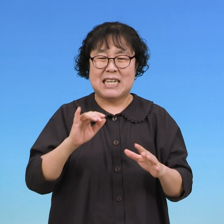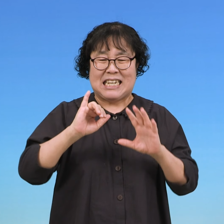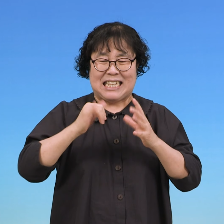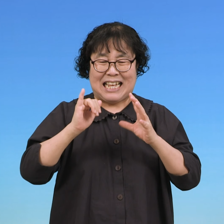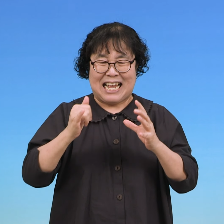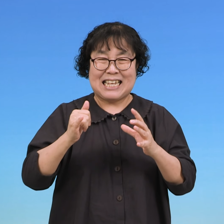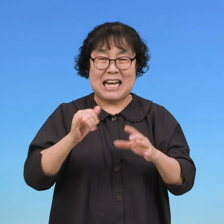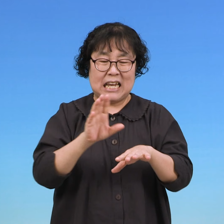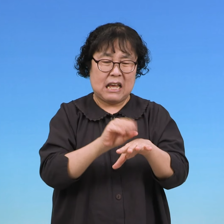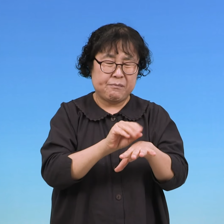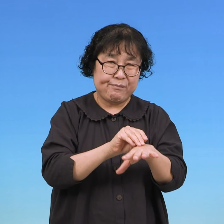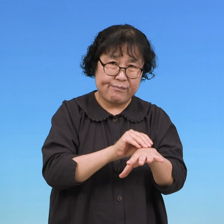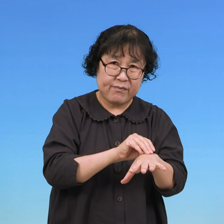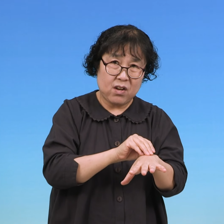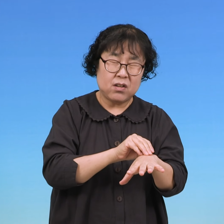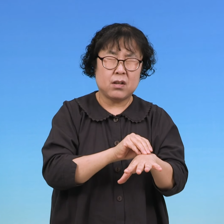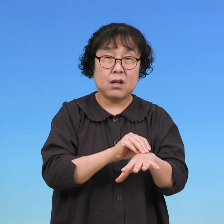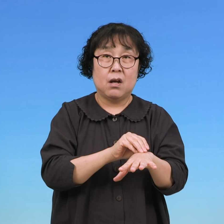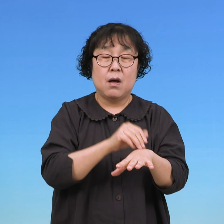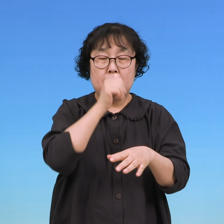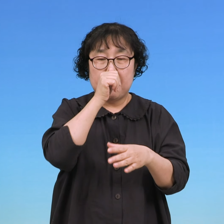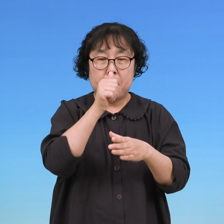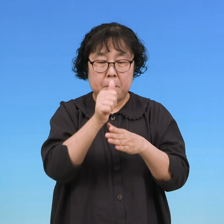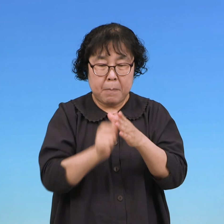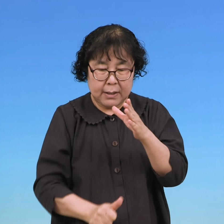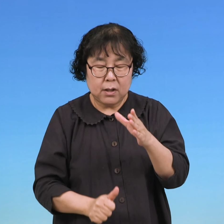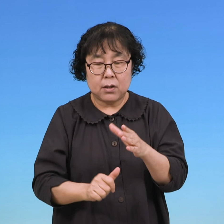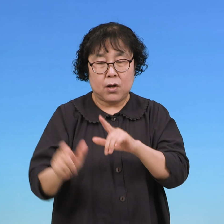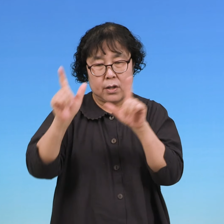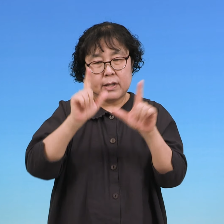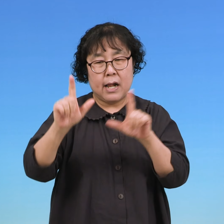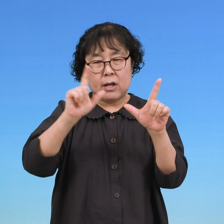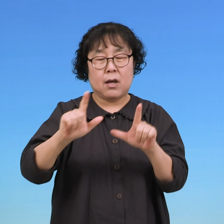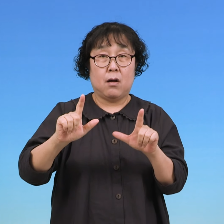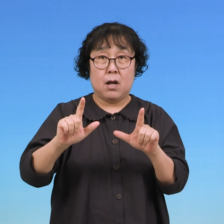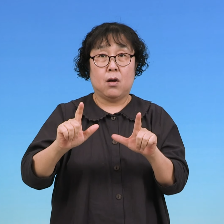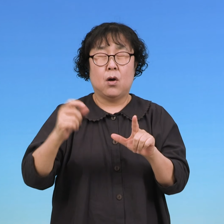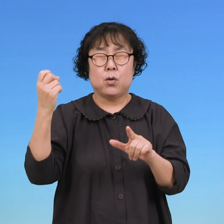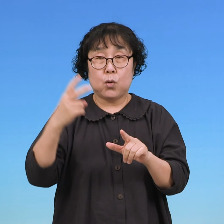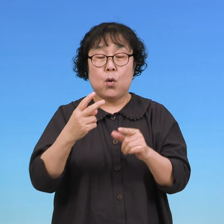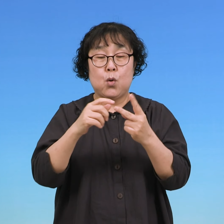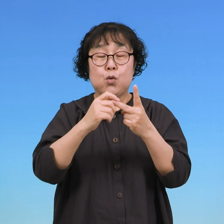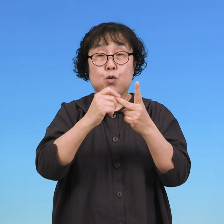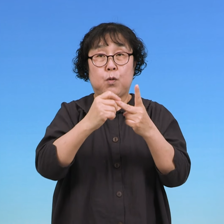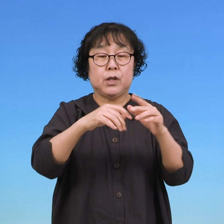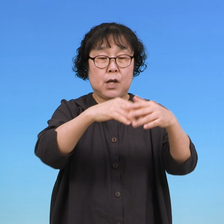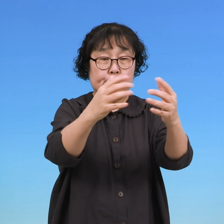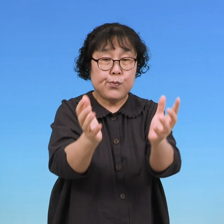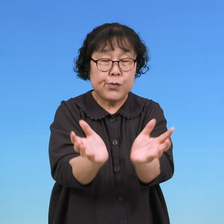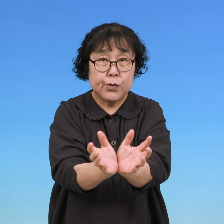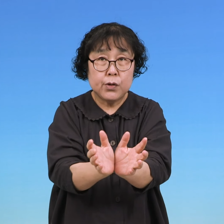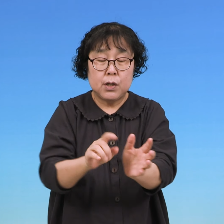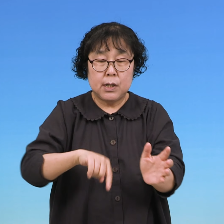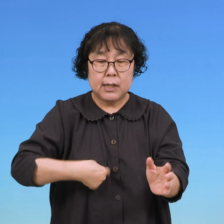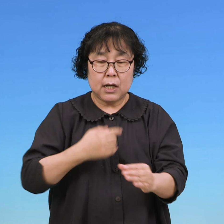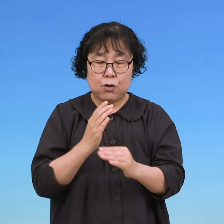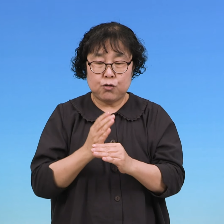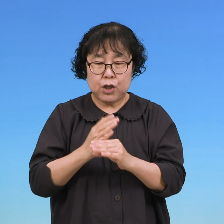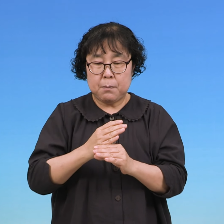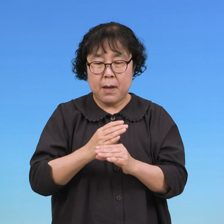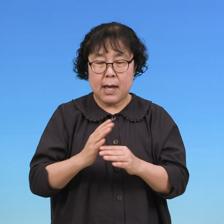아닙니까? 기준이 없는 사람이 있습니다 그런가 하면 두 번째 부류의 사람은요 자기 나름대로의